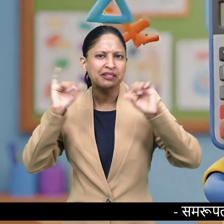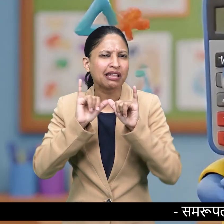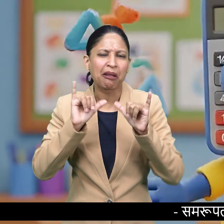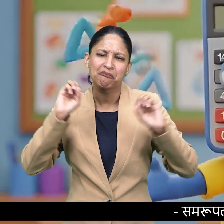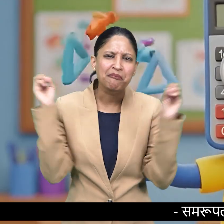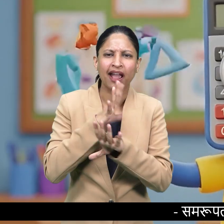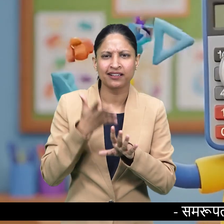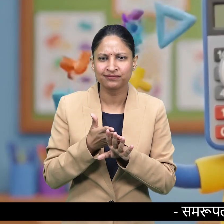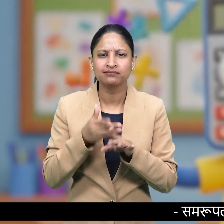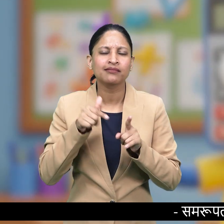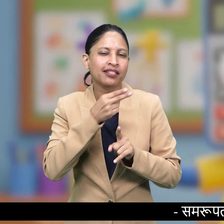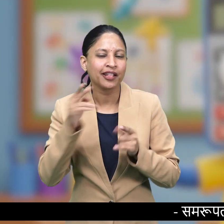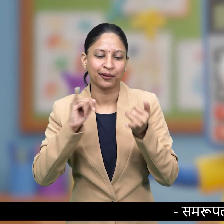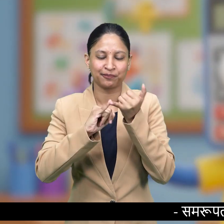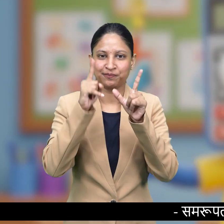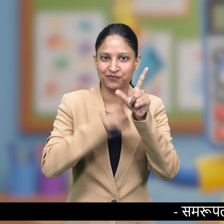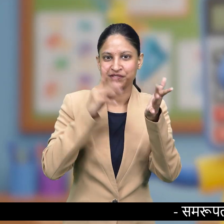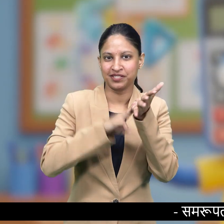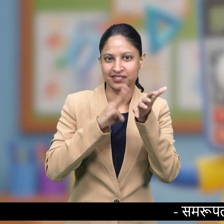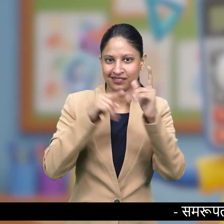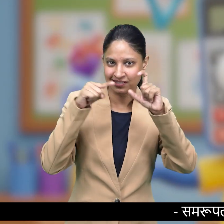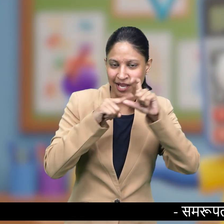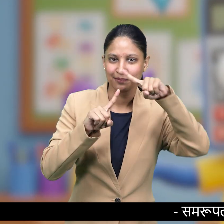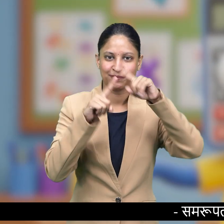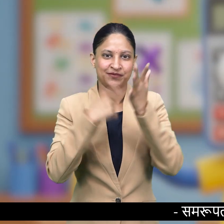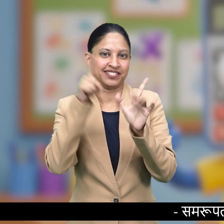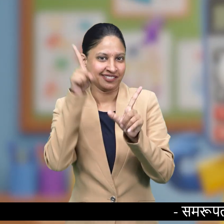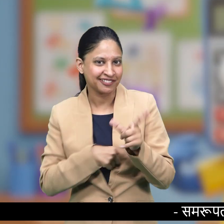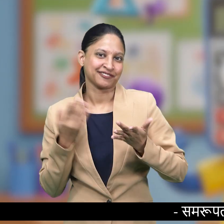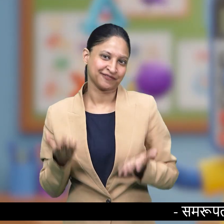चीज समरूपता के विषय में जानेंगे।